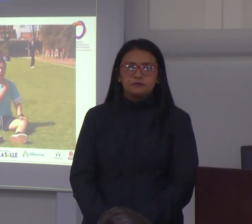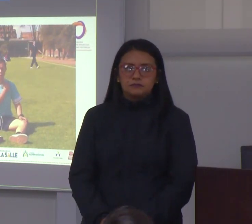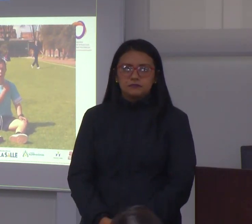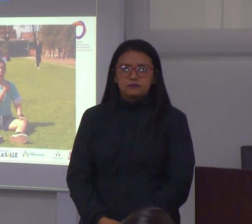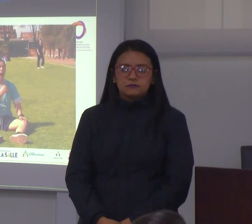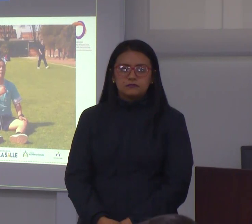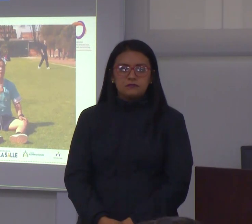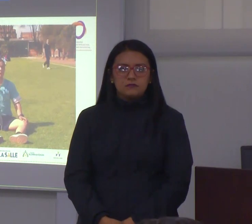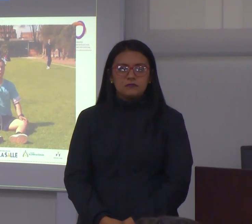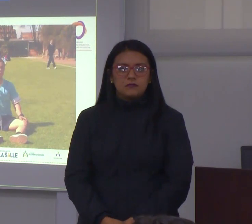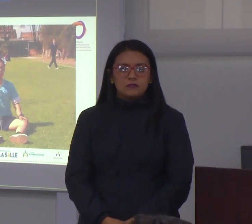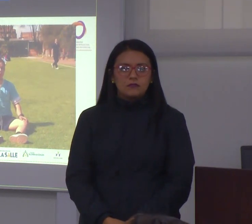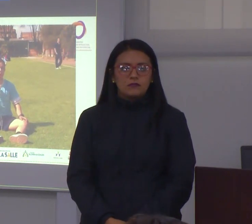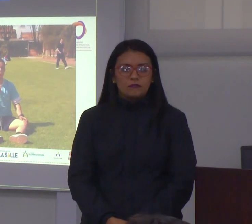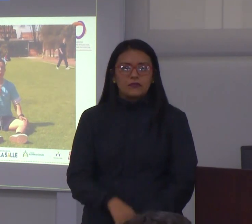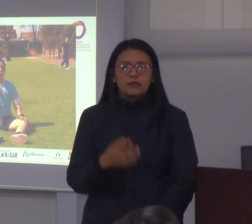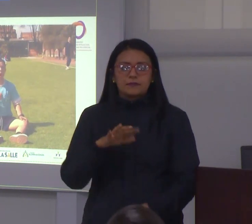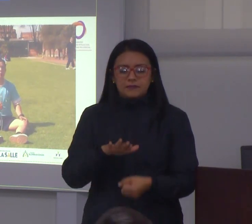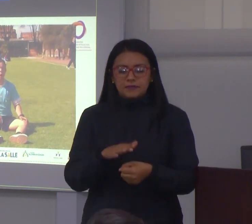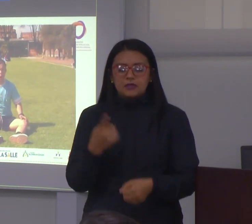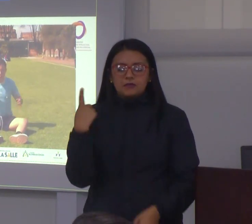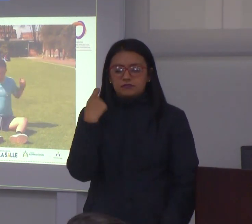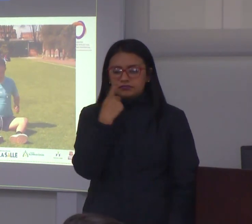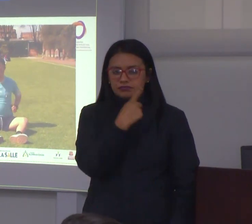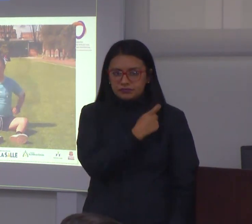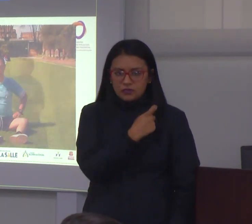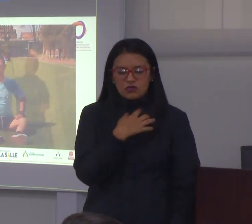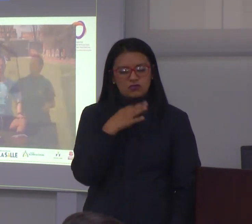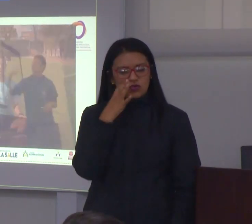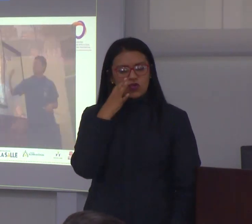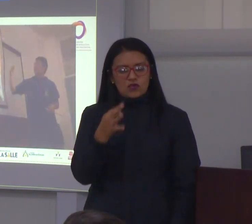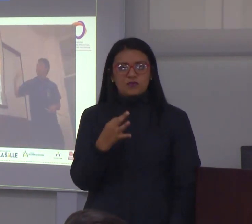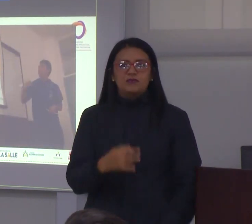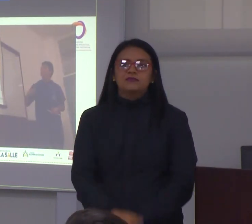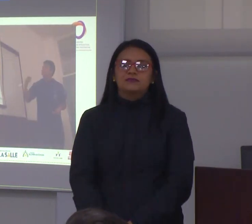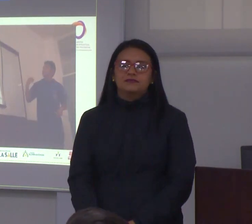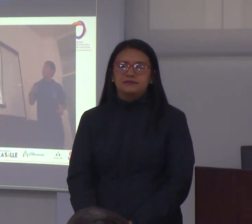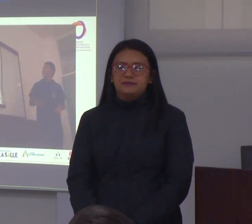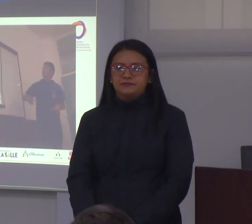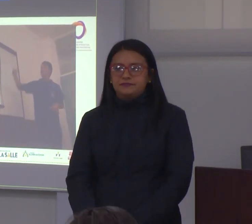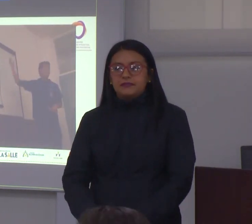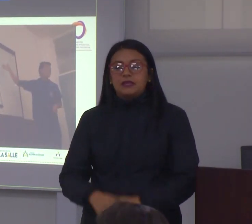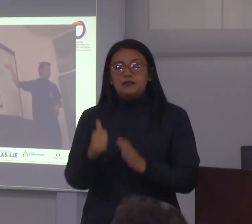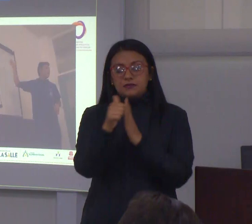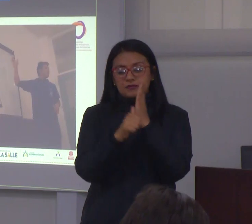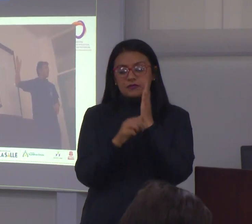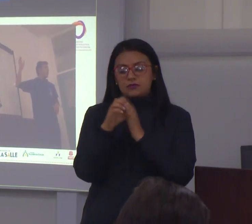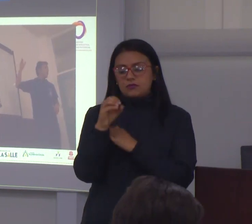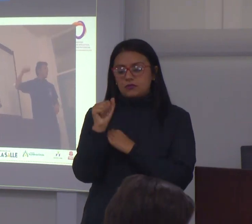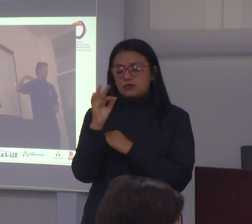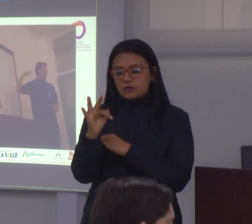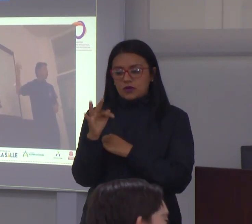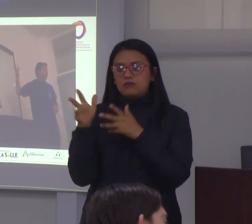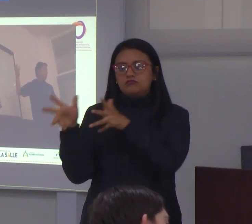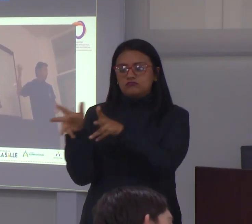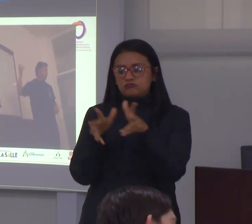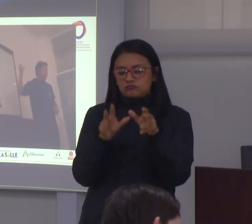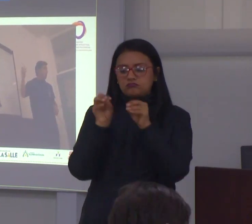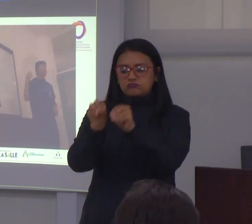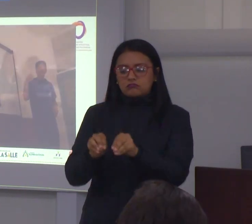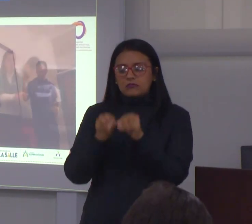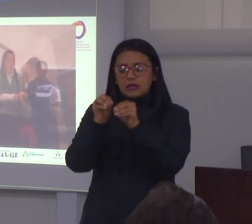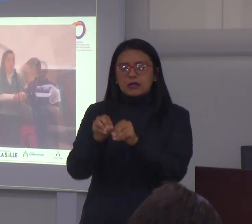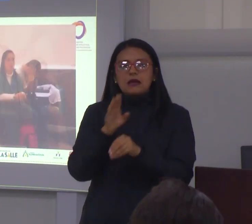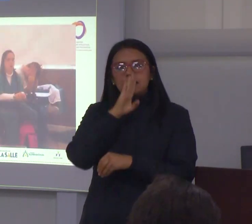aplico a perfumes como hombres. En el programa FOA, formamos y enseñamos sobre